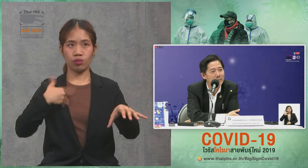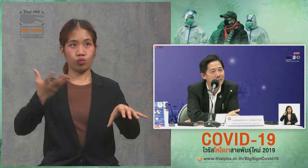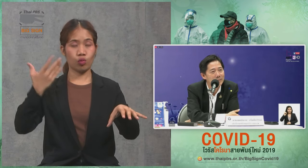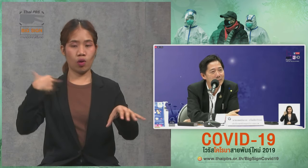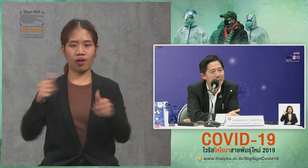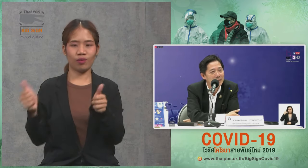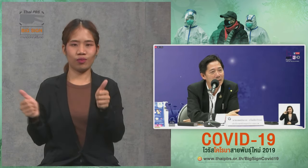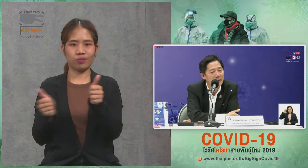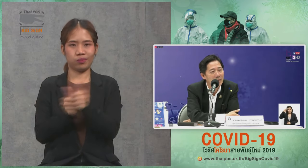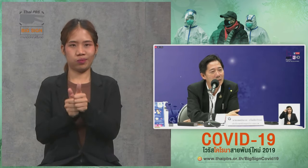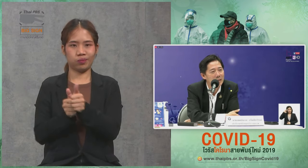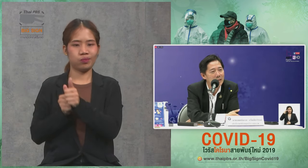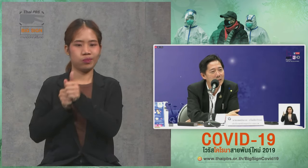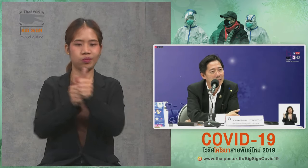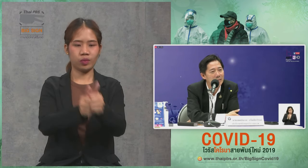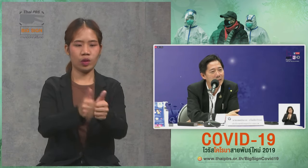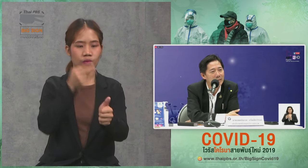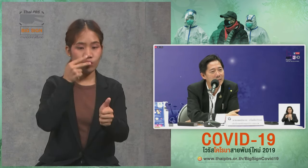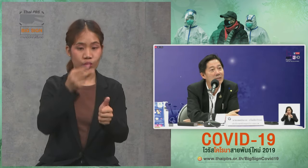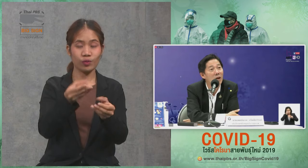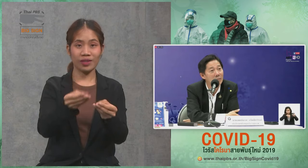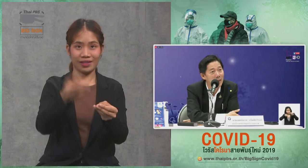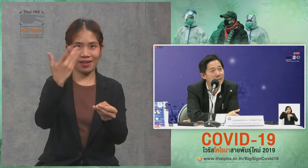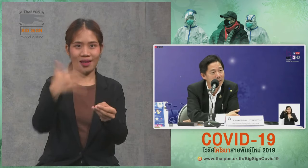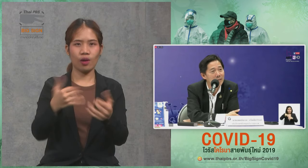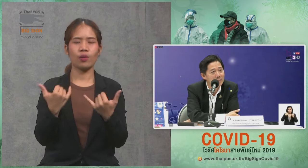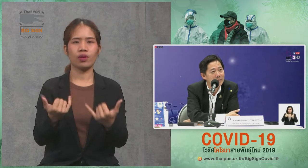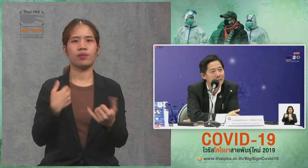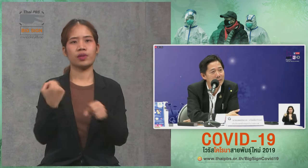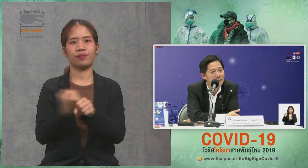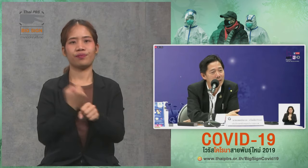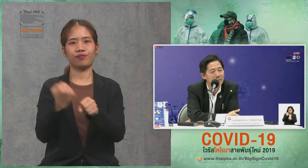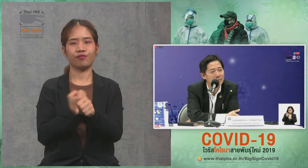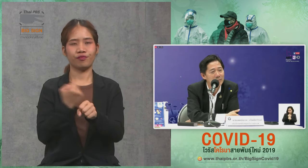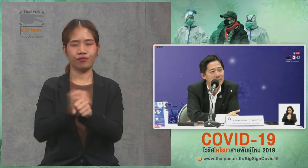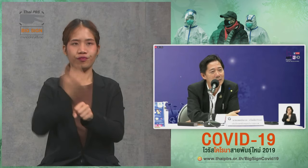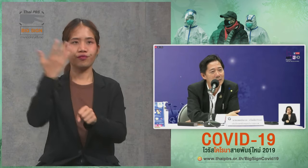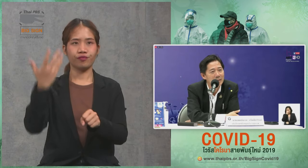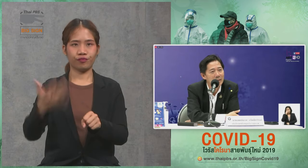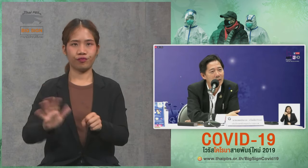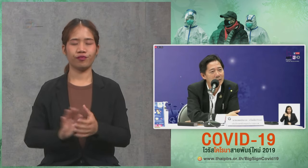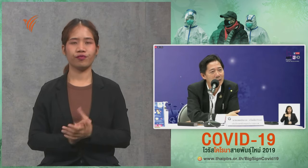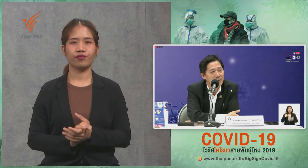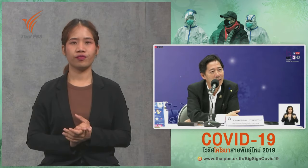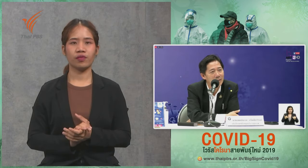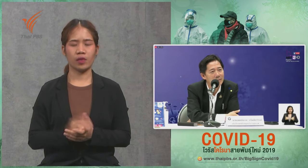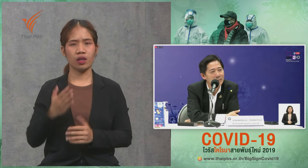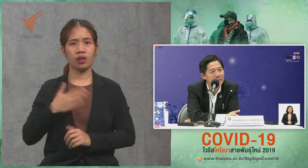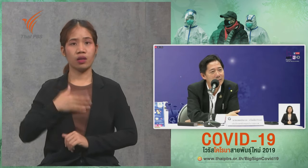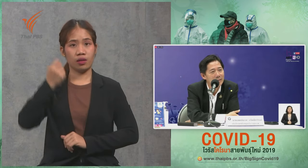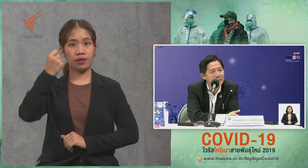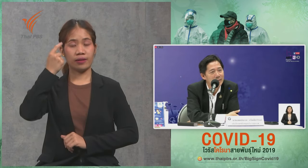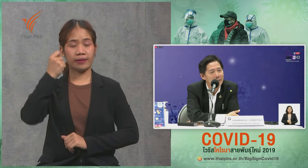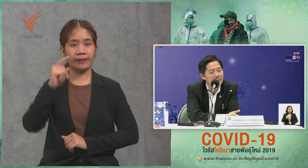ารแล้วก็วันนี้มีการซักซ้อมกันนะครับครับก็เข้าใจว่